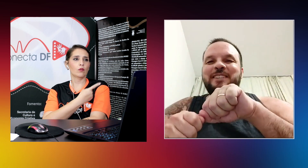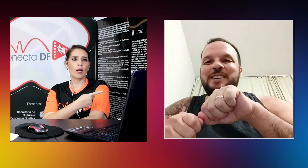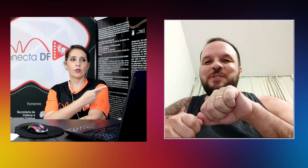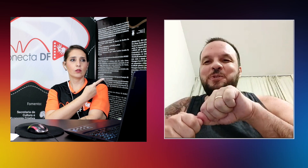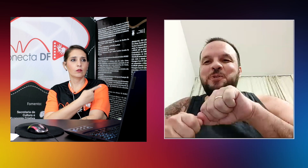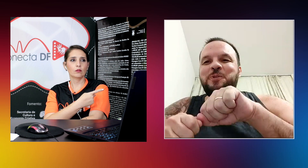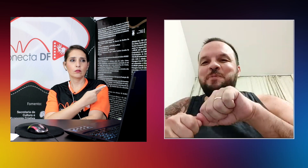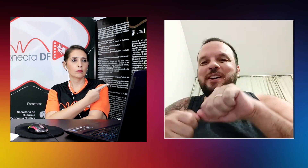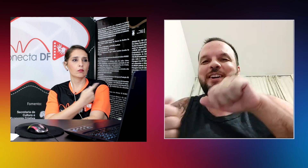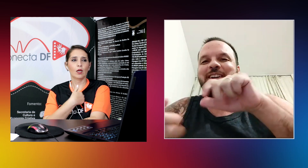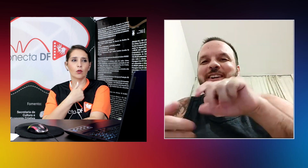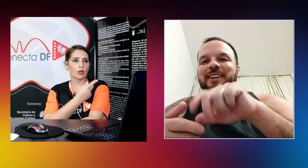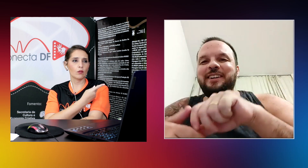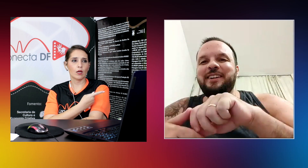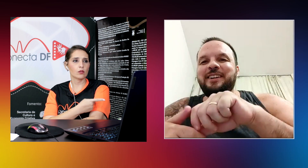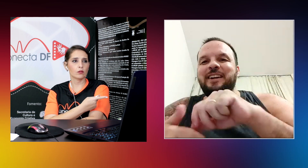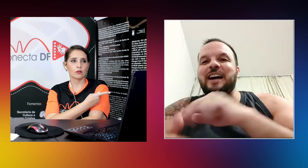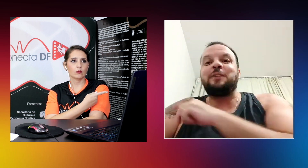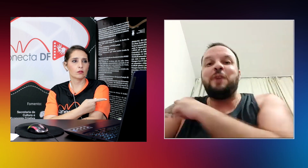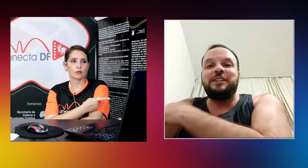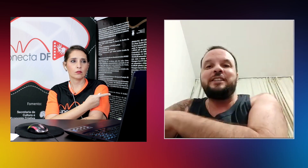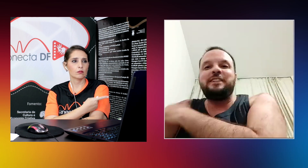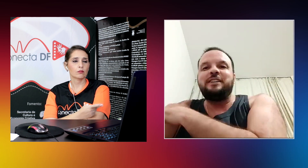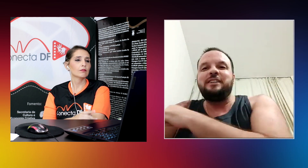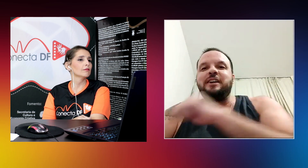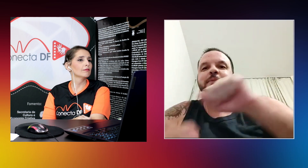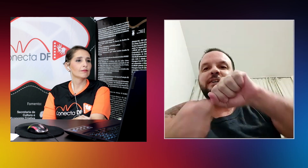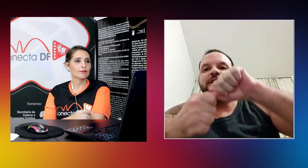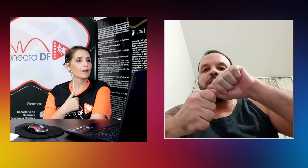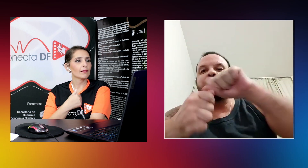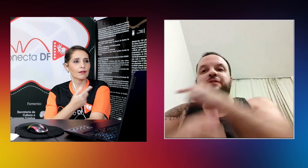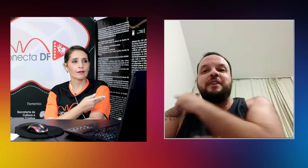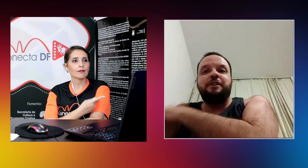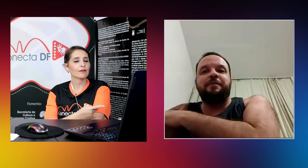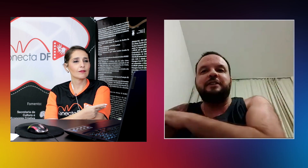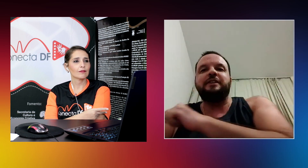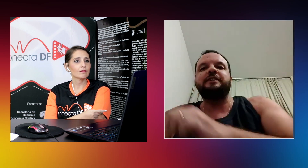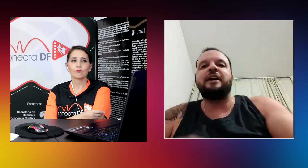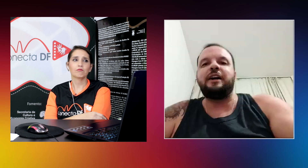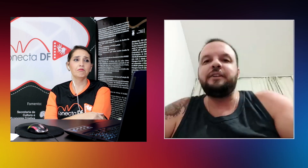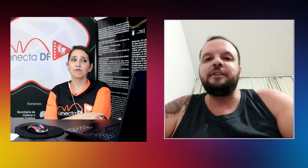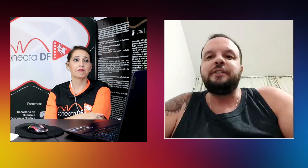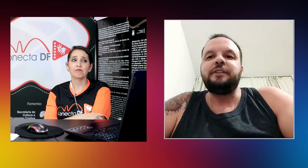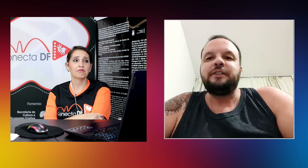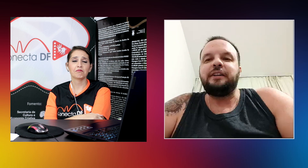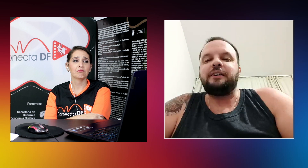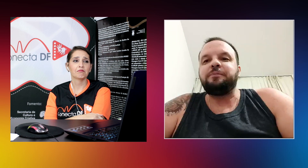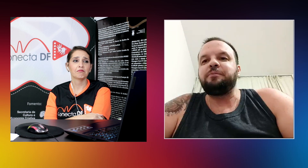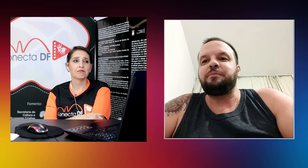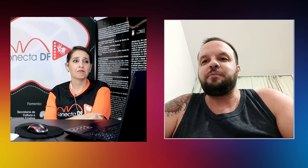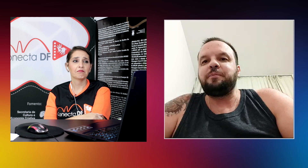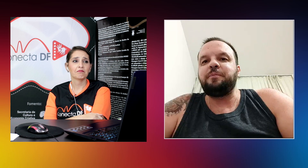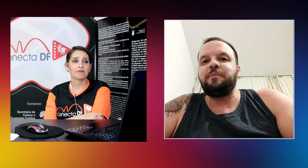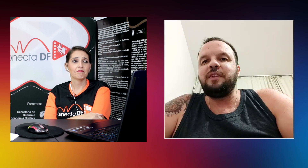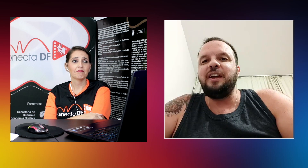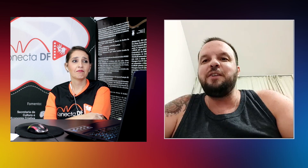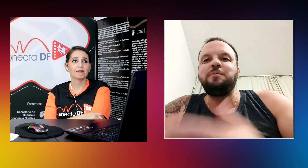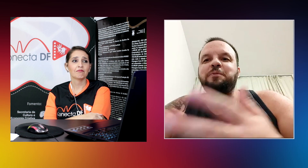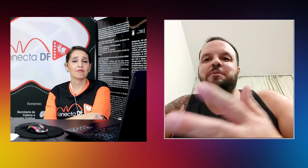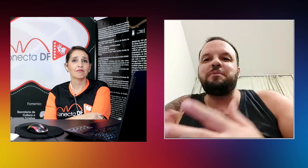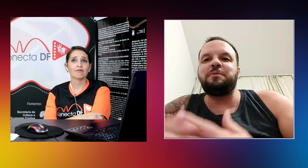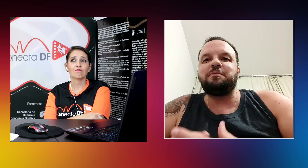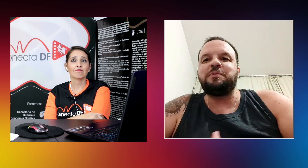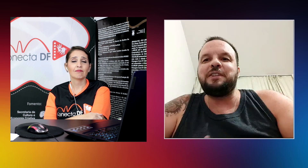Eu fazendo tatuagem. Eu uma tatuagem. tatuagem, mas eu não preciso fazer o fazer. Tá. Ah. Eu